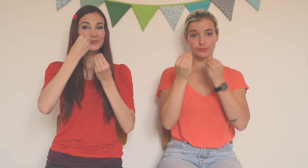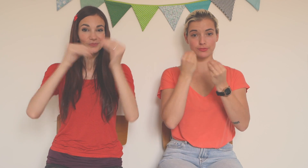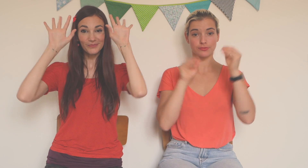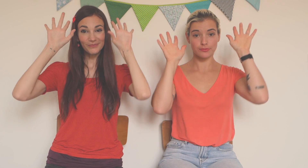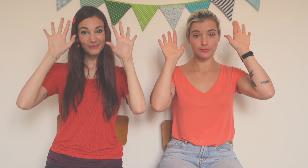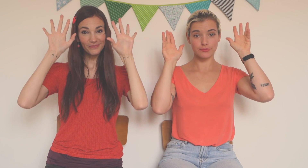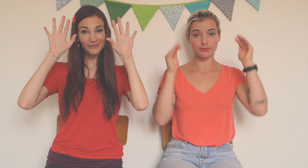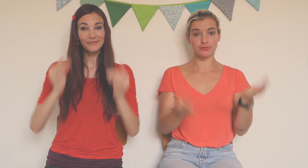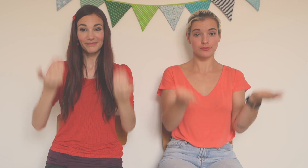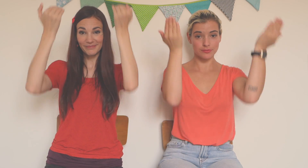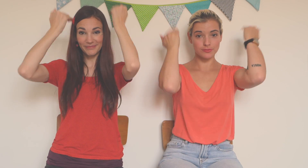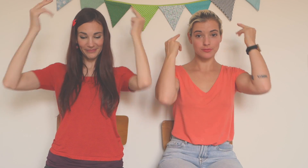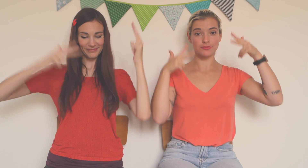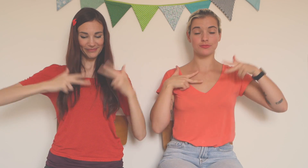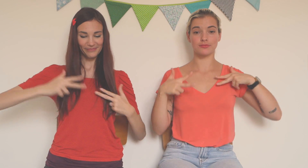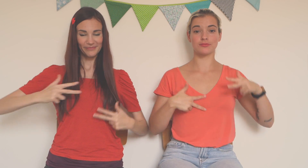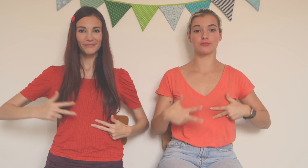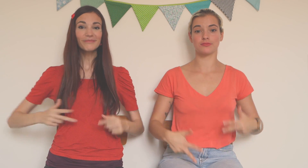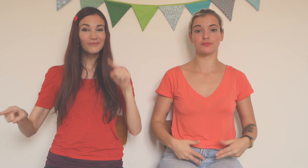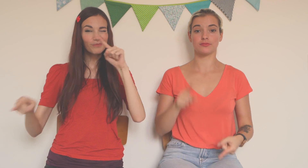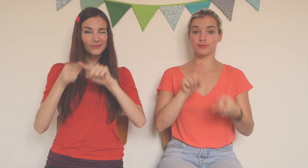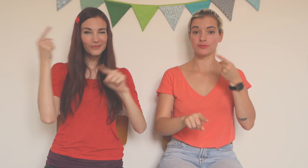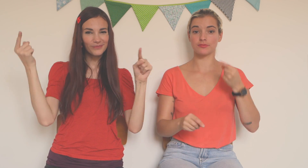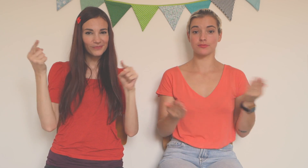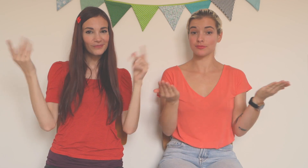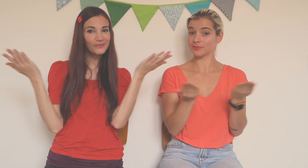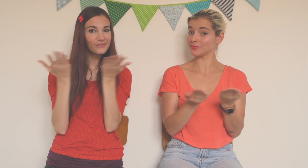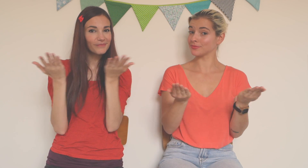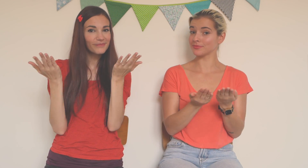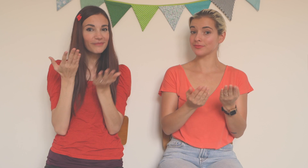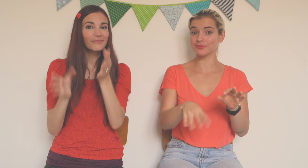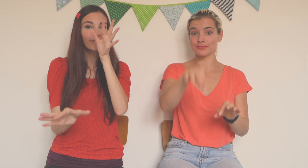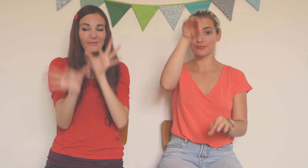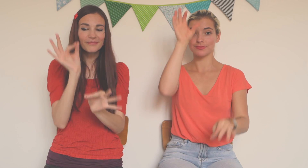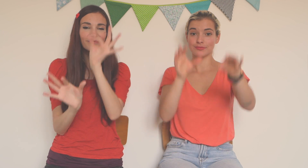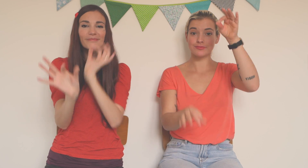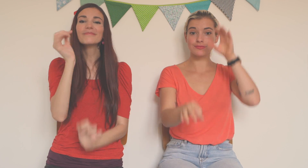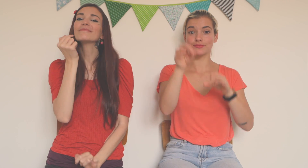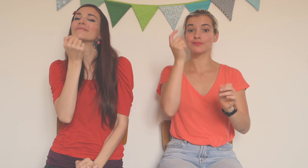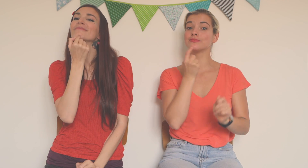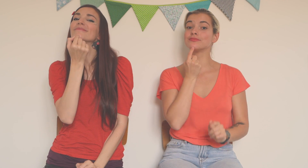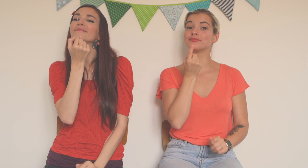Avec les doigts et tant pis si j'en mets partout. L'important ce n'est pas ça, mais que je découvre des goûts.